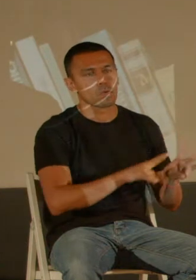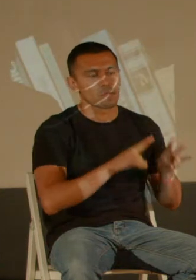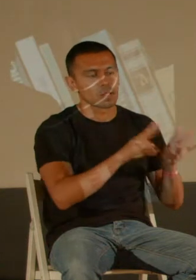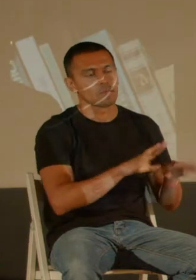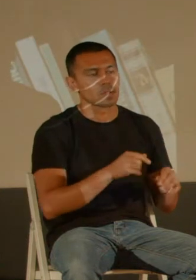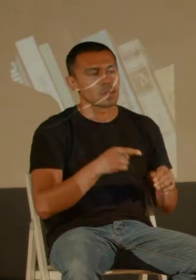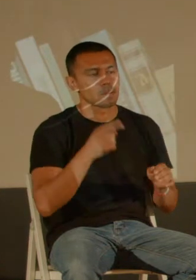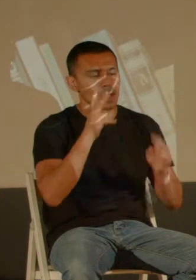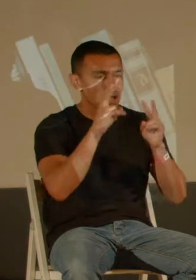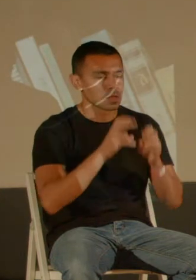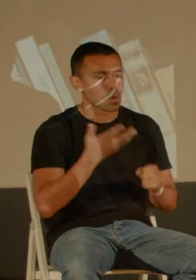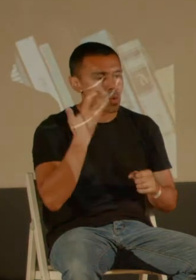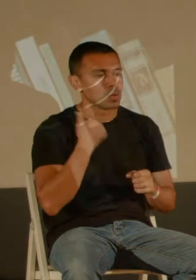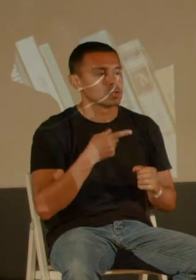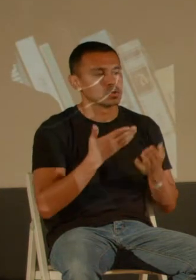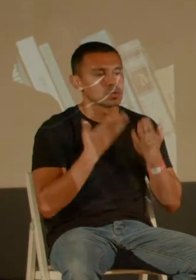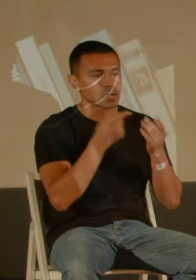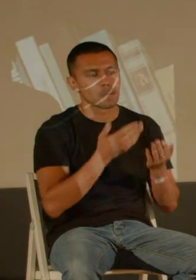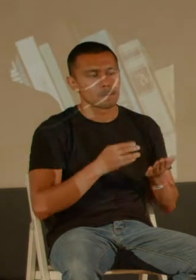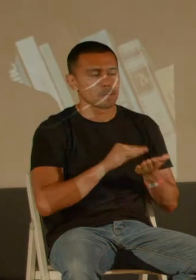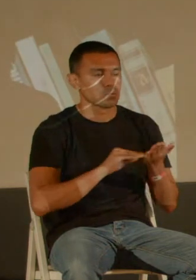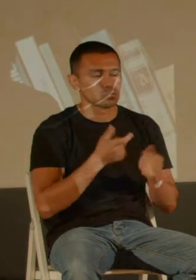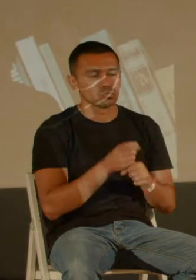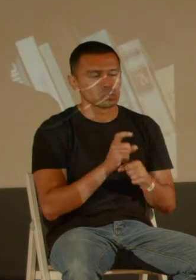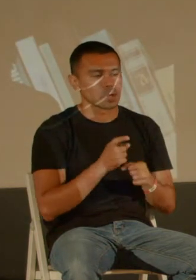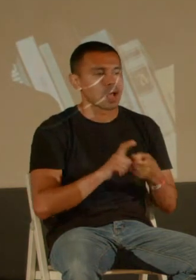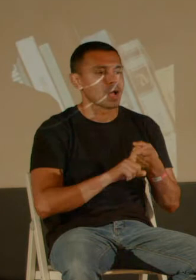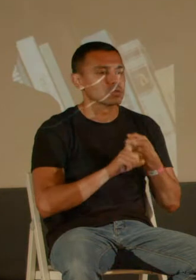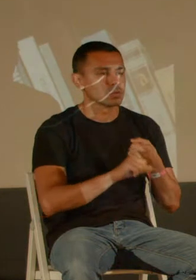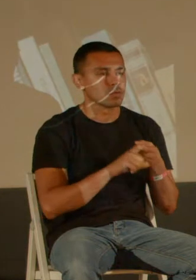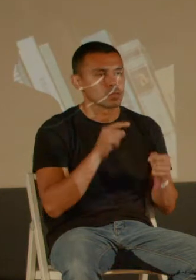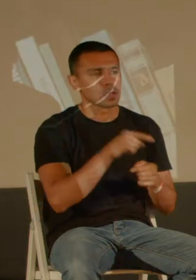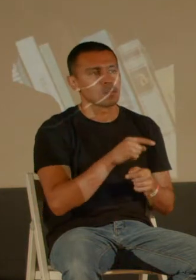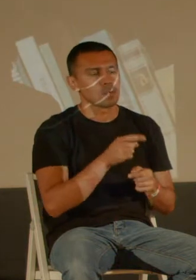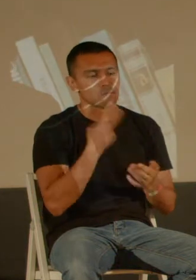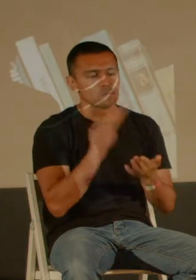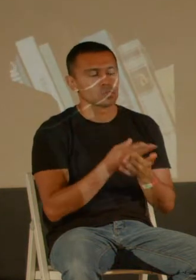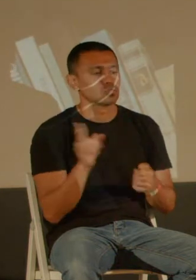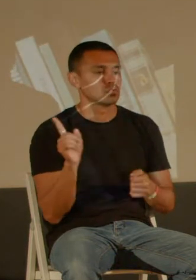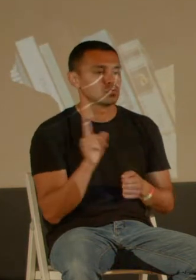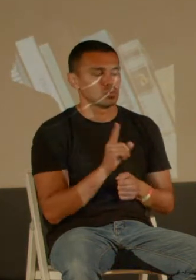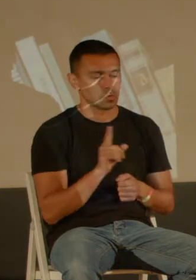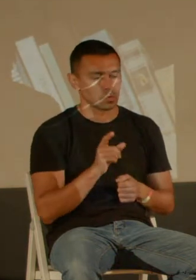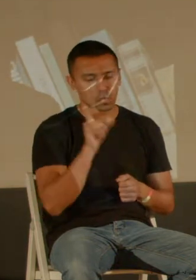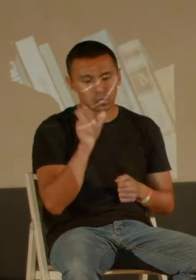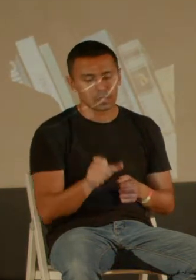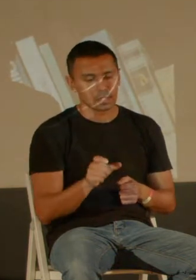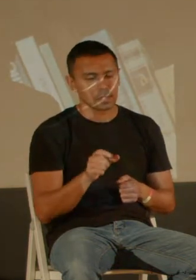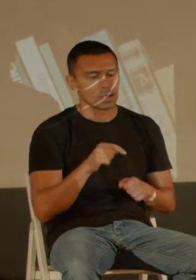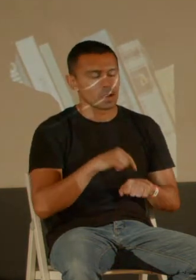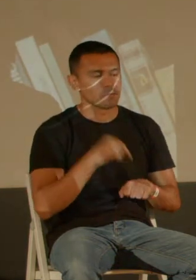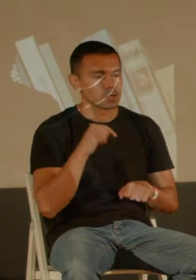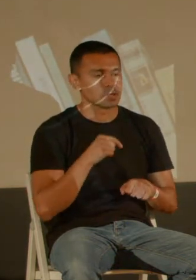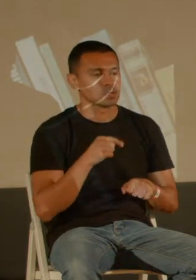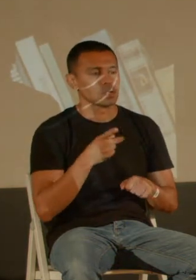в психоаналізі. І коли читати її письмо, воно дуже асоціативне. Там видно, що в людини рефлексія, цей